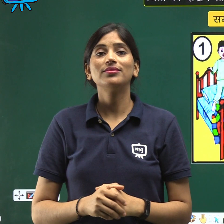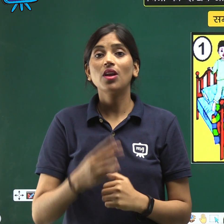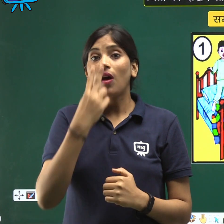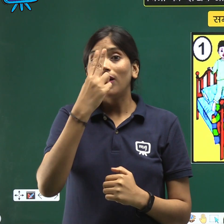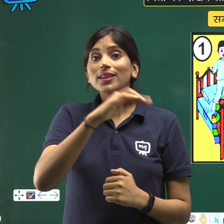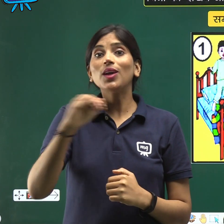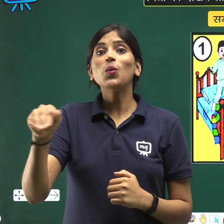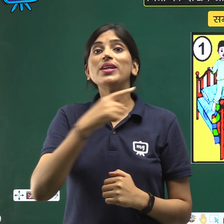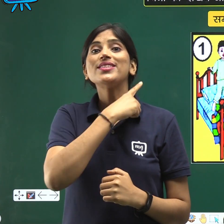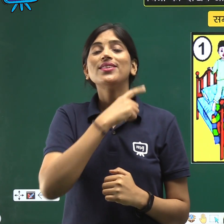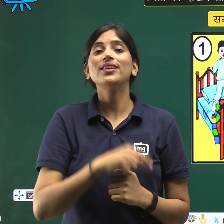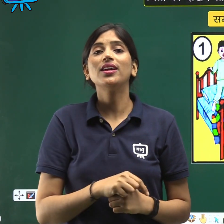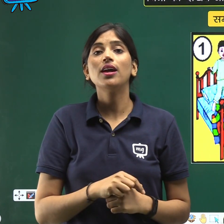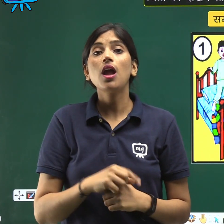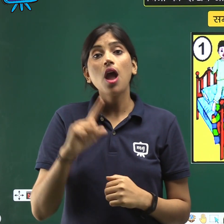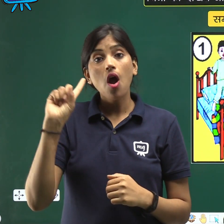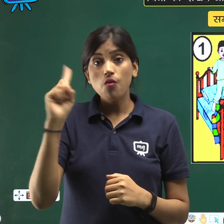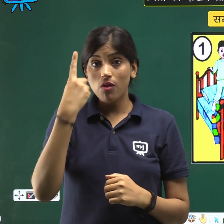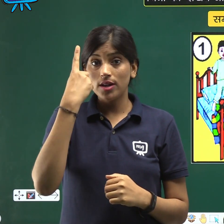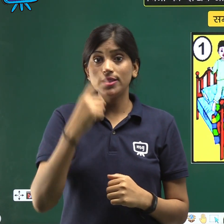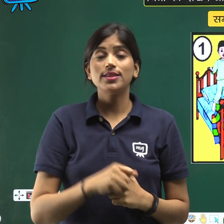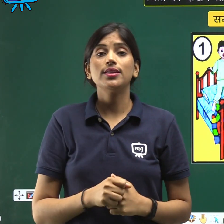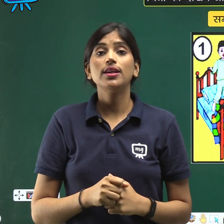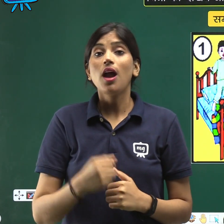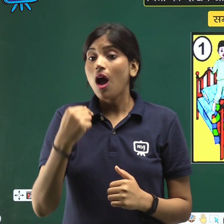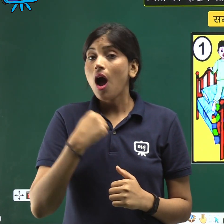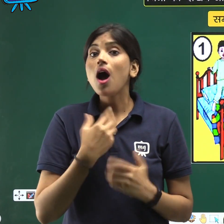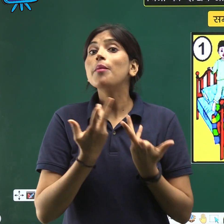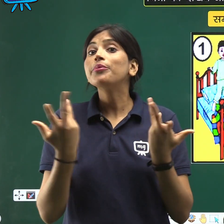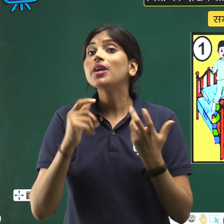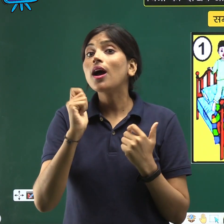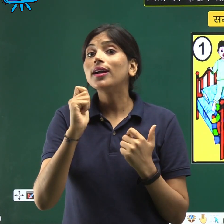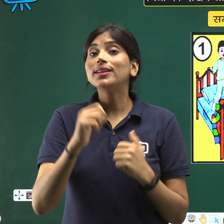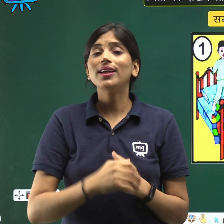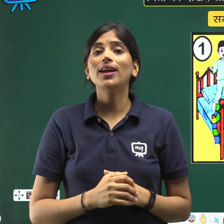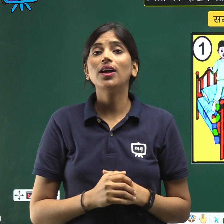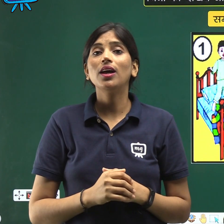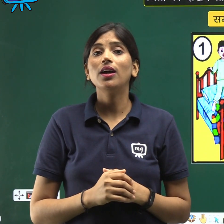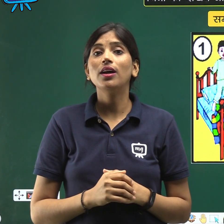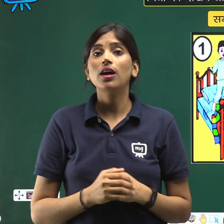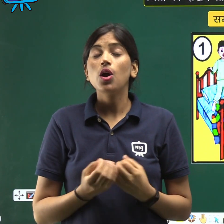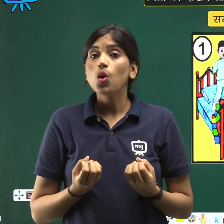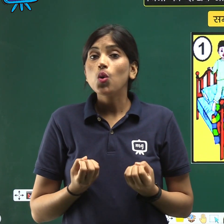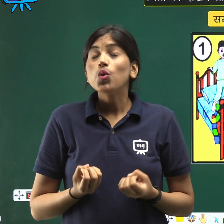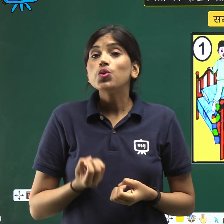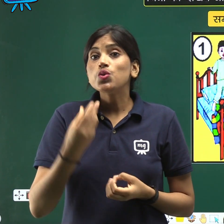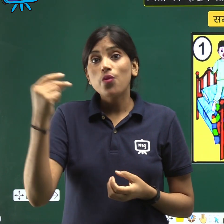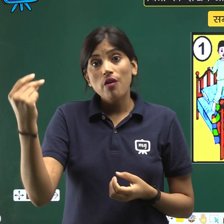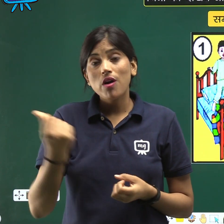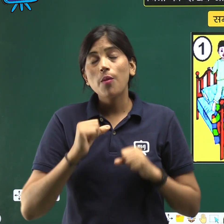देखो बच्चों, सबसे पहले हम क्या करते हैं? सुबह जल्दी